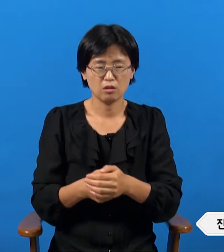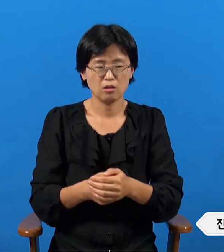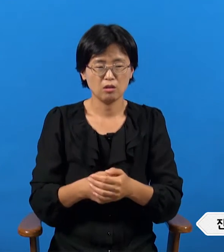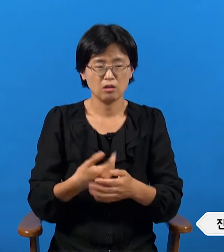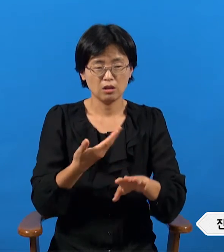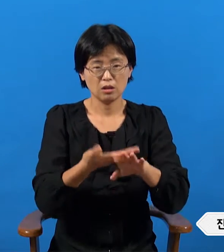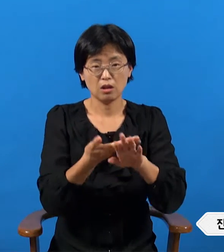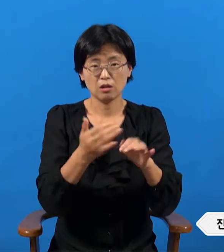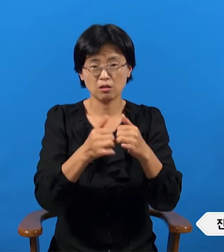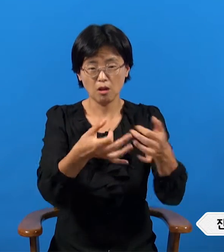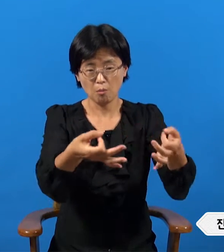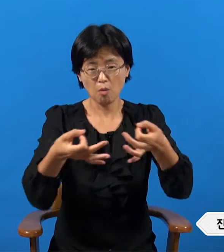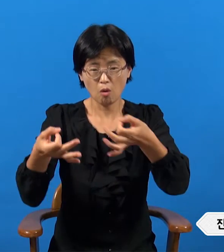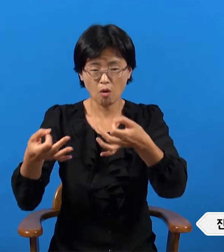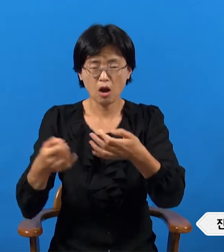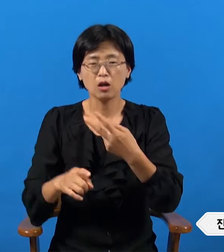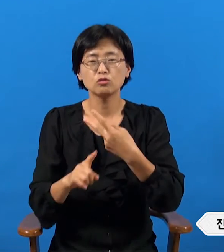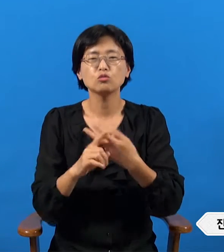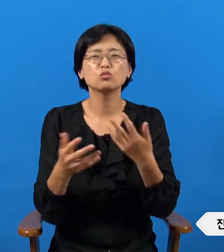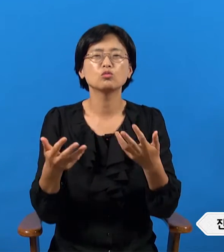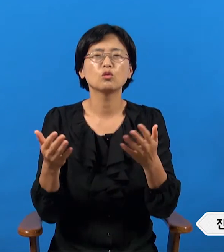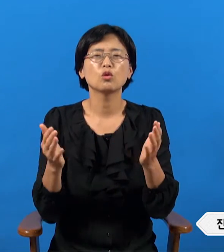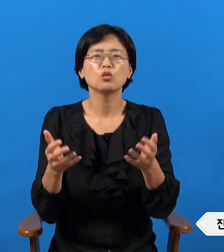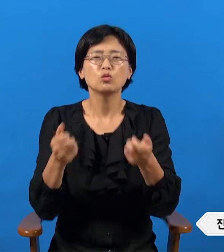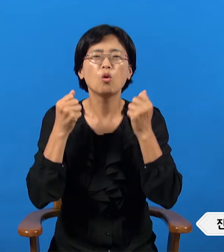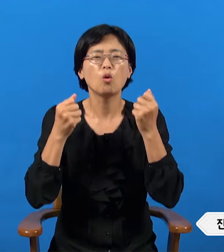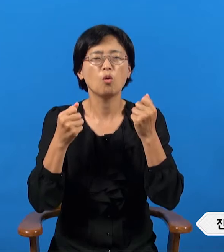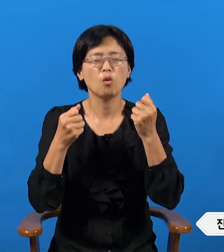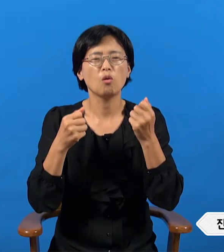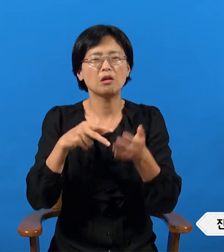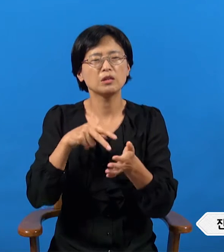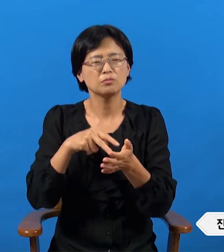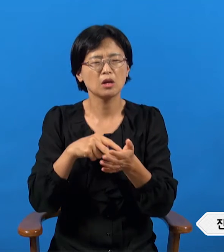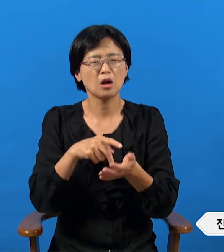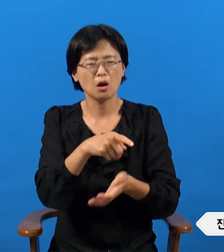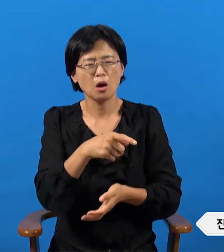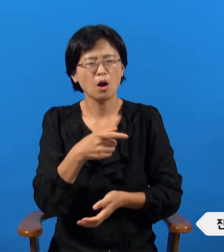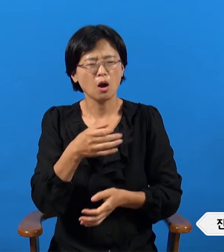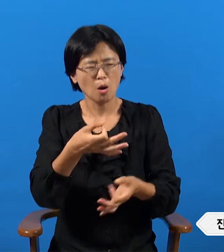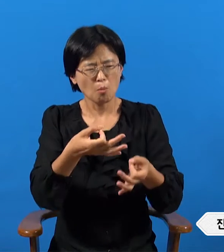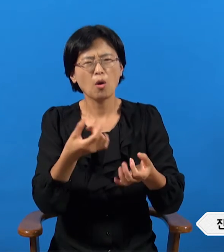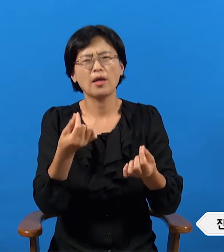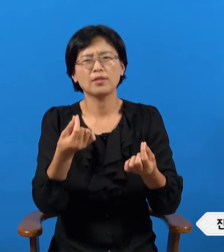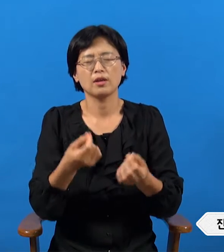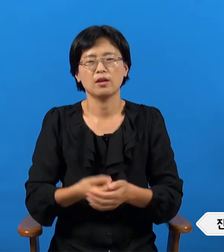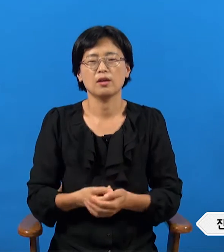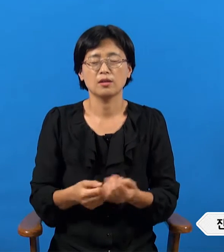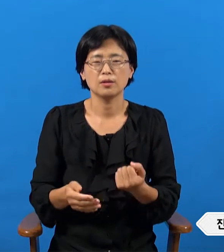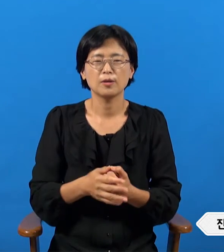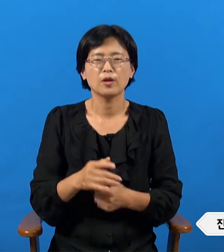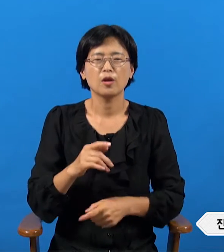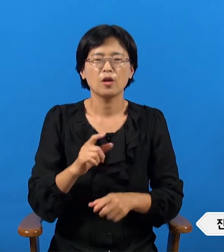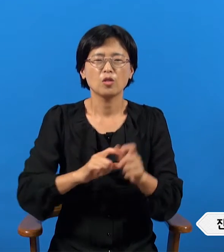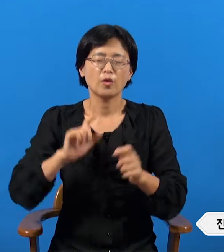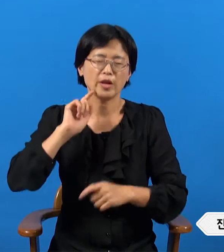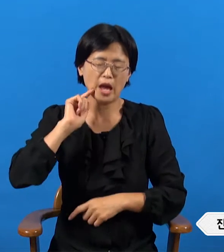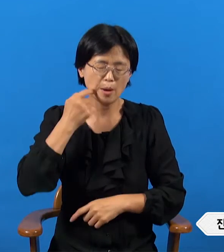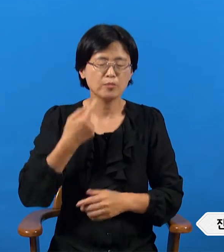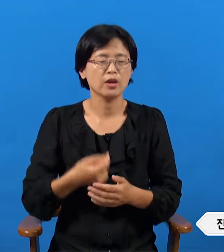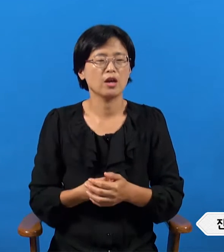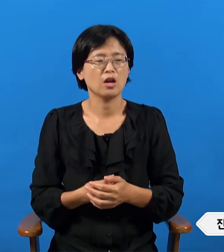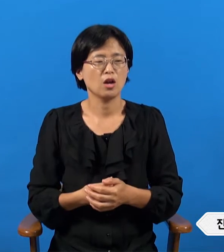자기를 향해 그렇게 보고 있다고 생각되어집니다. 그래서 조금 더 세련돼